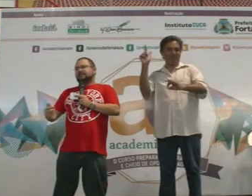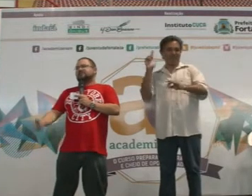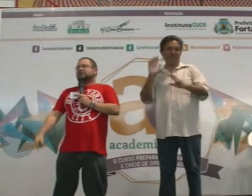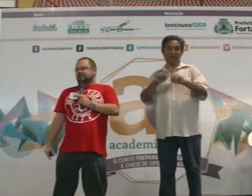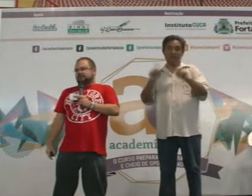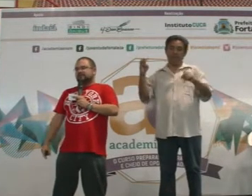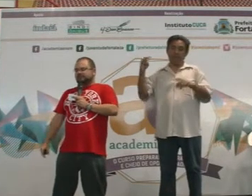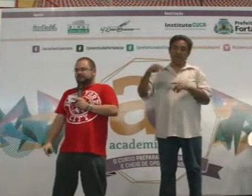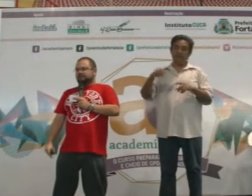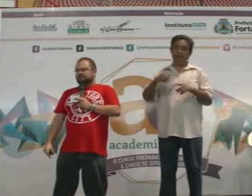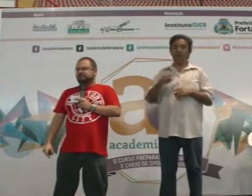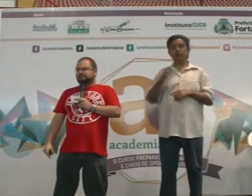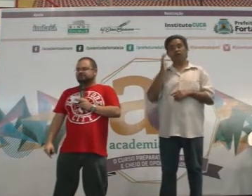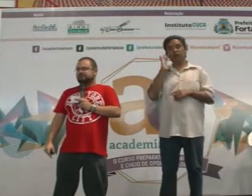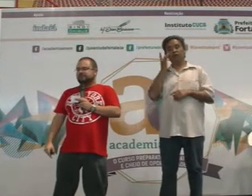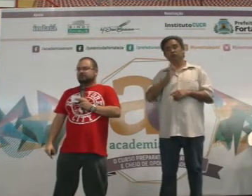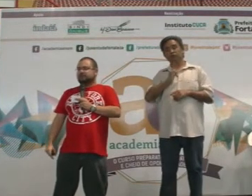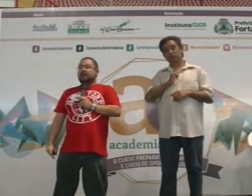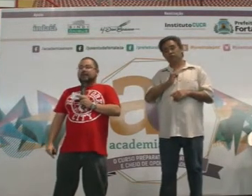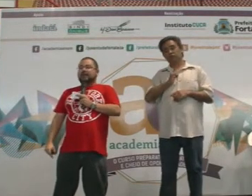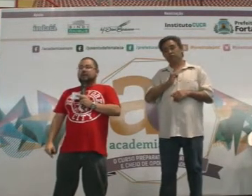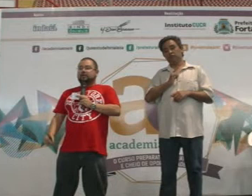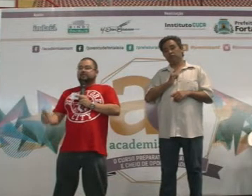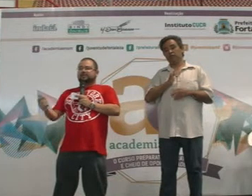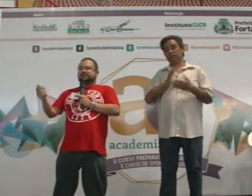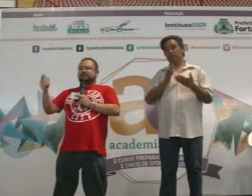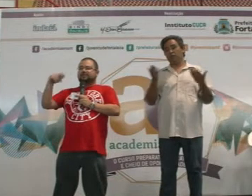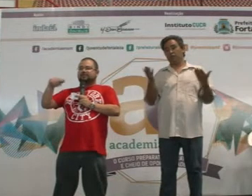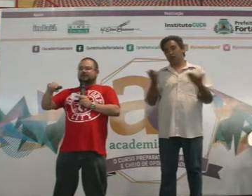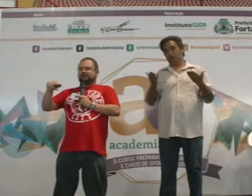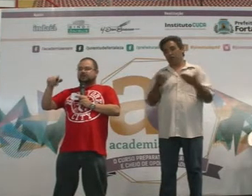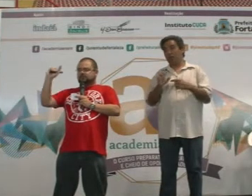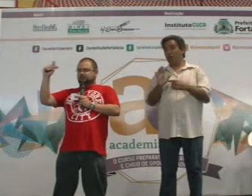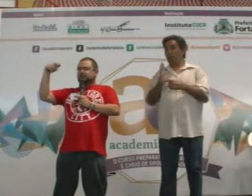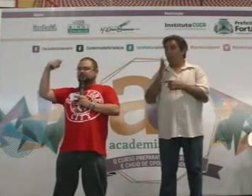mas matematicamente é provável, certo? Agora, para ser